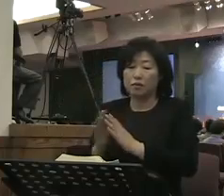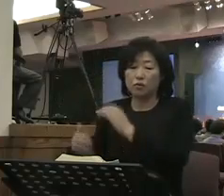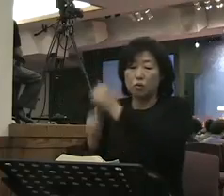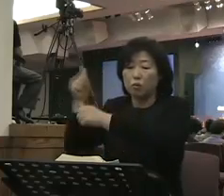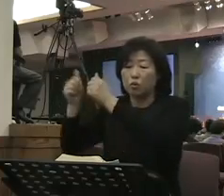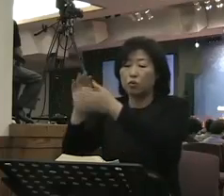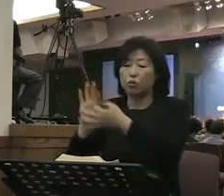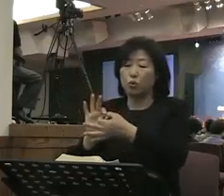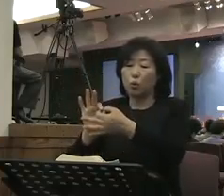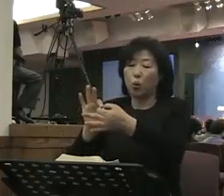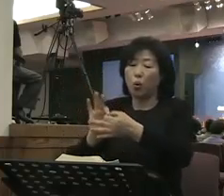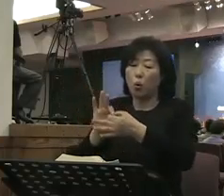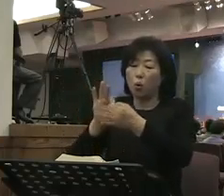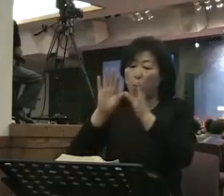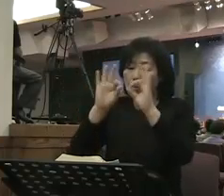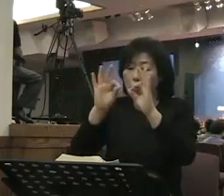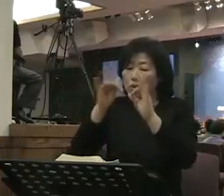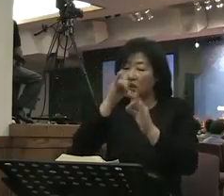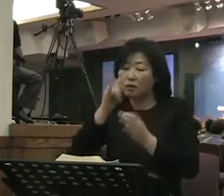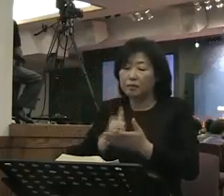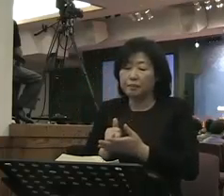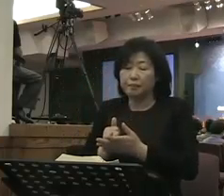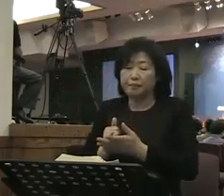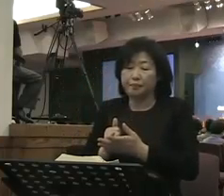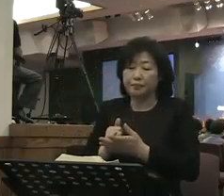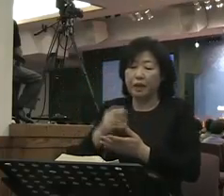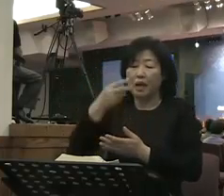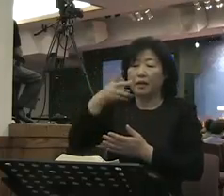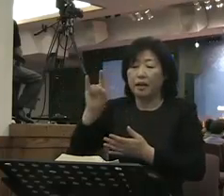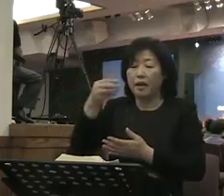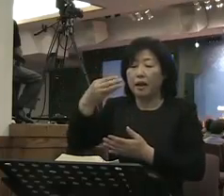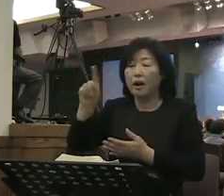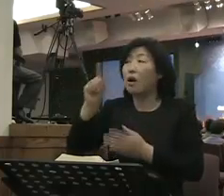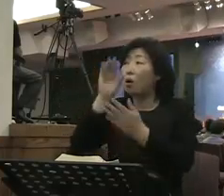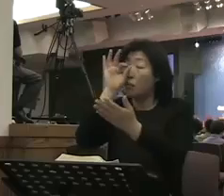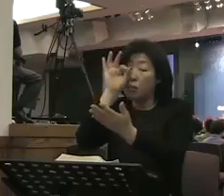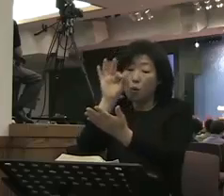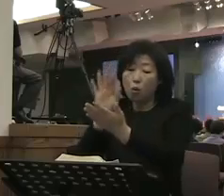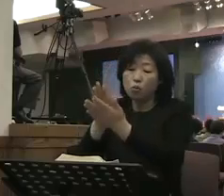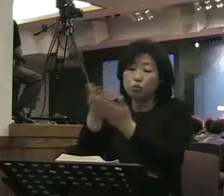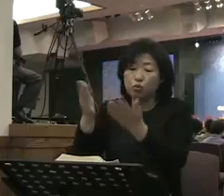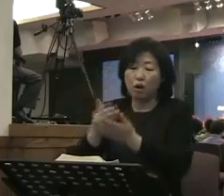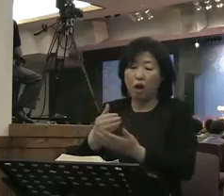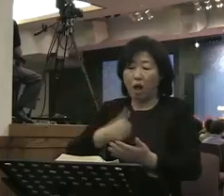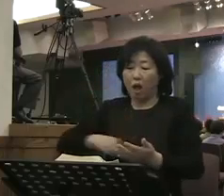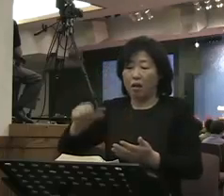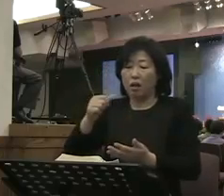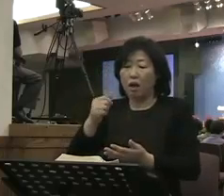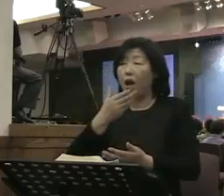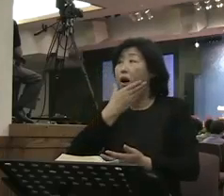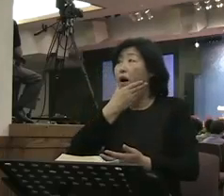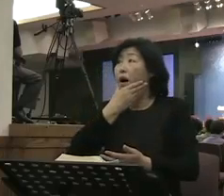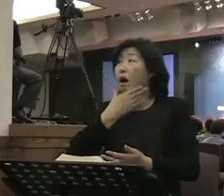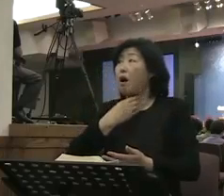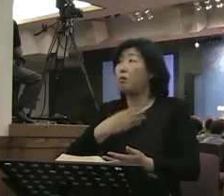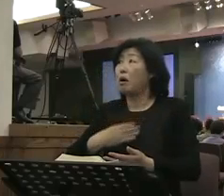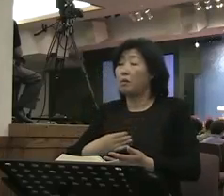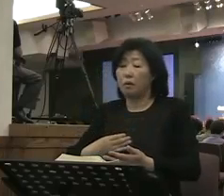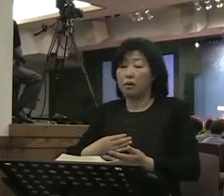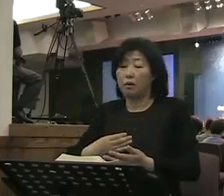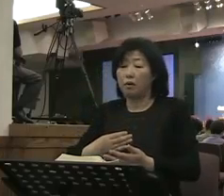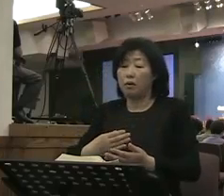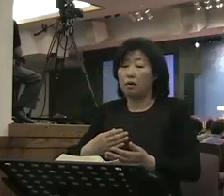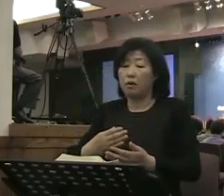것이고, 그 족보의 결론을 통해 베라를 보여주시고 그의 아들인 아브라함에게 초점을